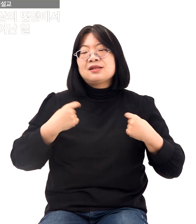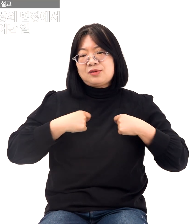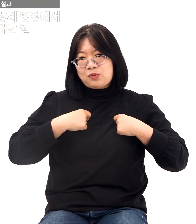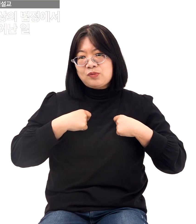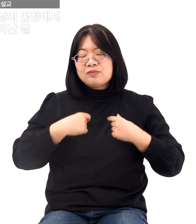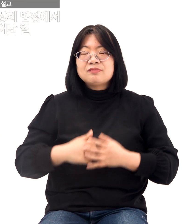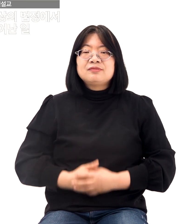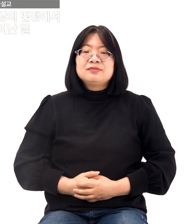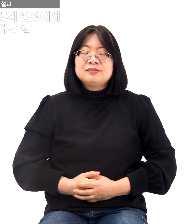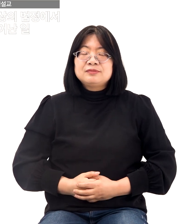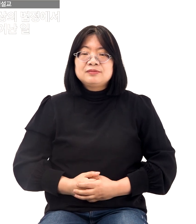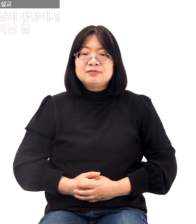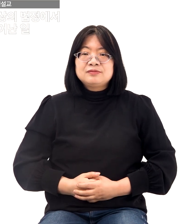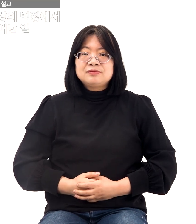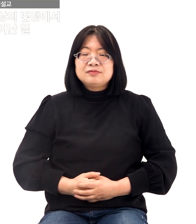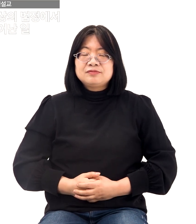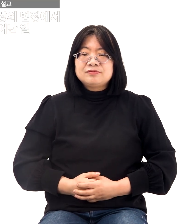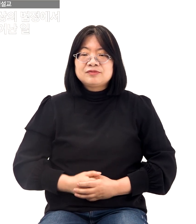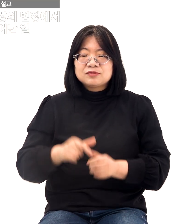있어요.